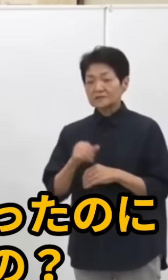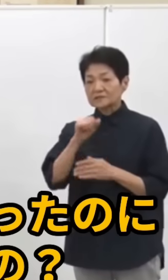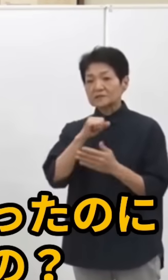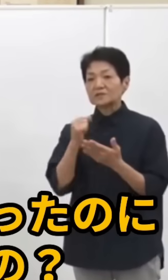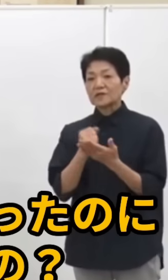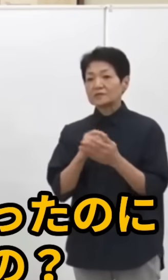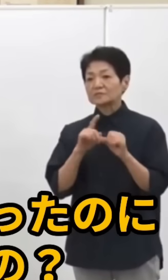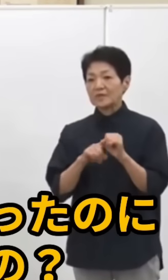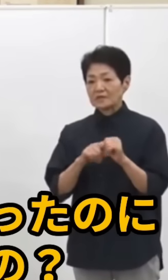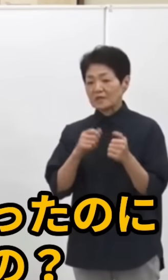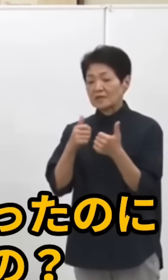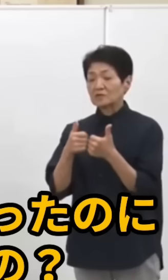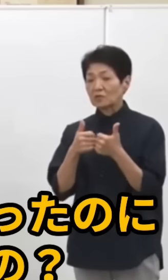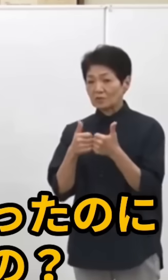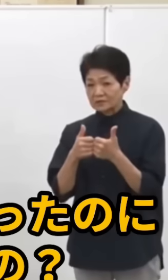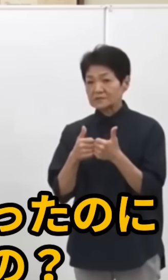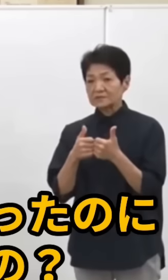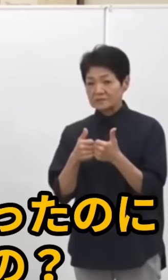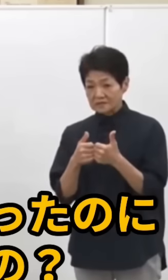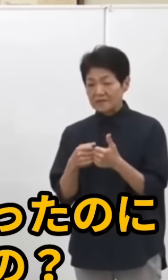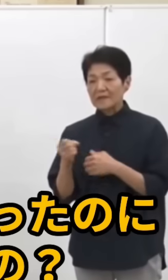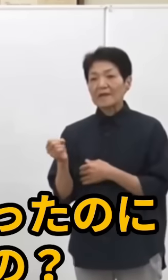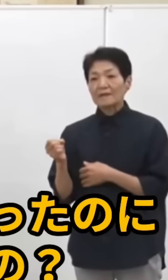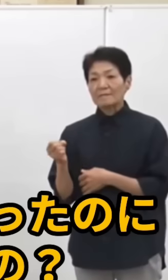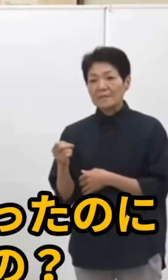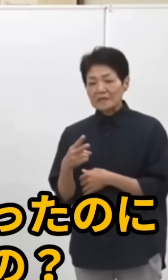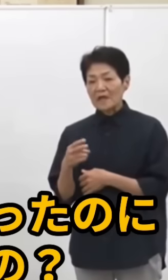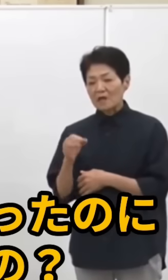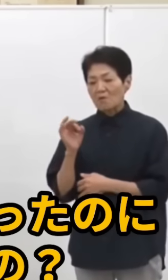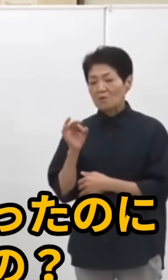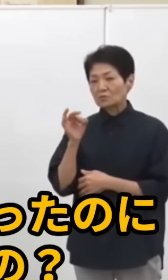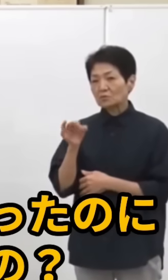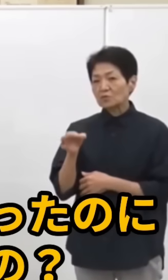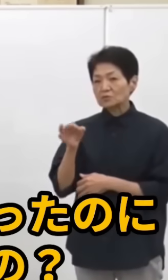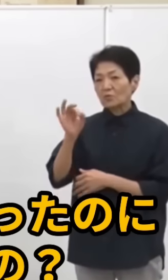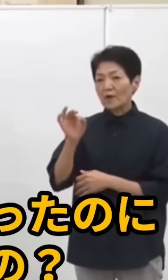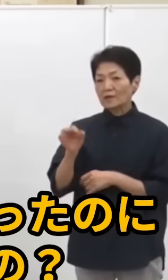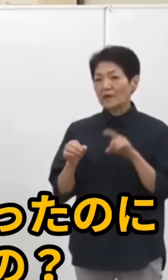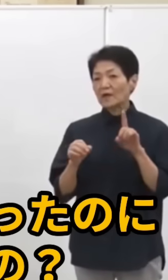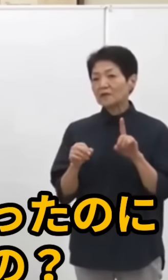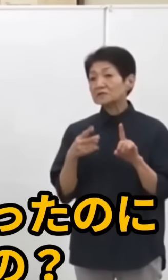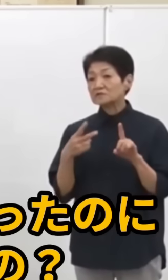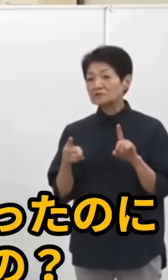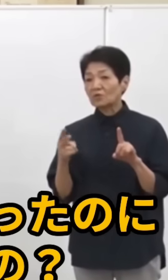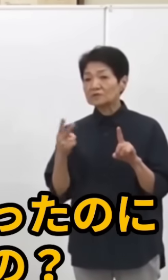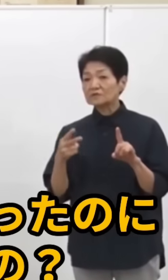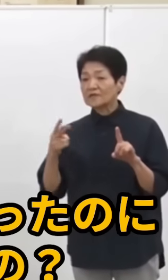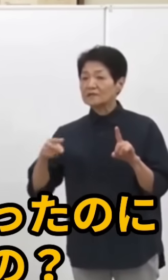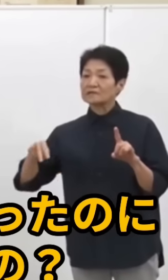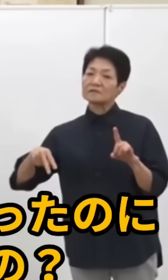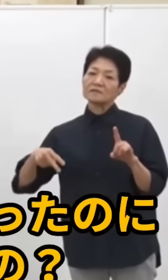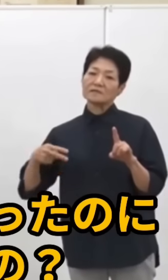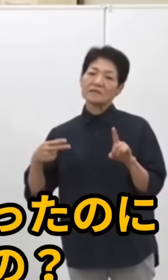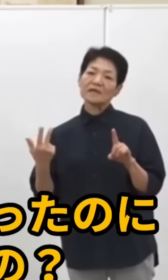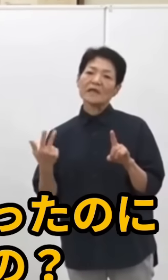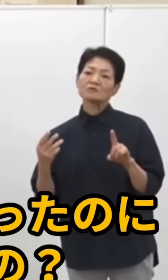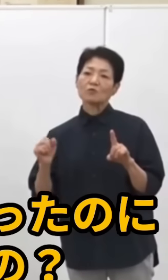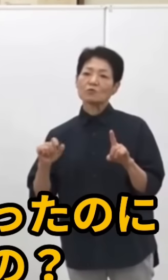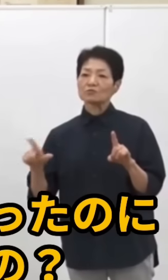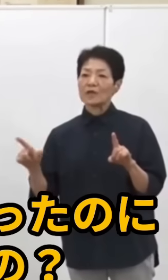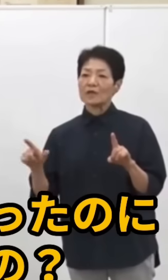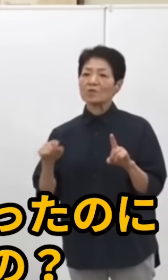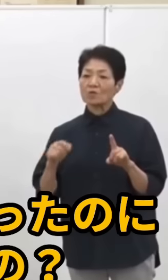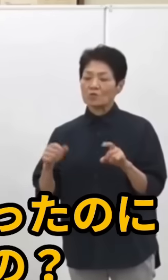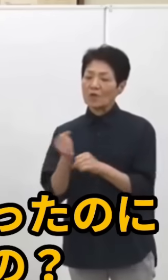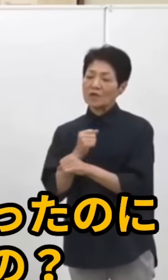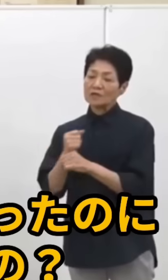て協議して、しかも投資額がですね、1兆2700億円なんです。これは事業者の投